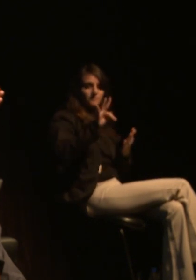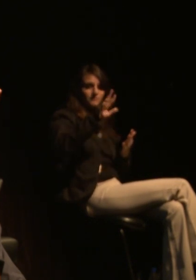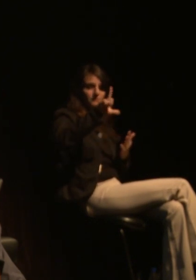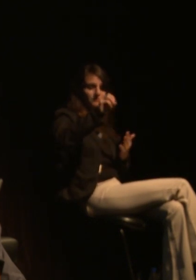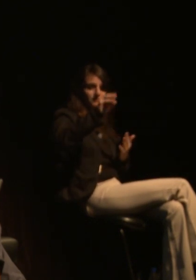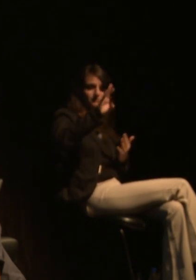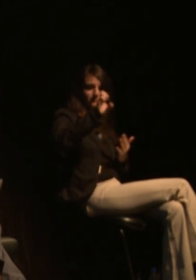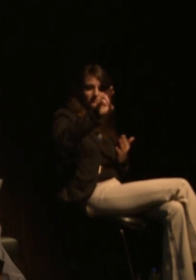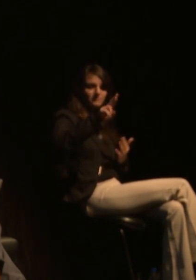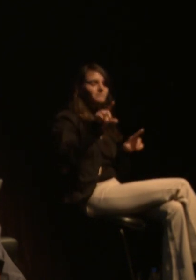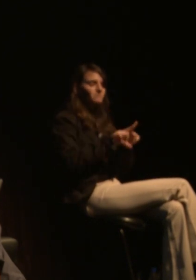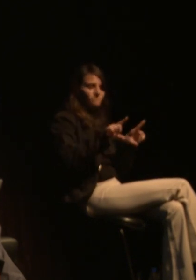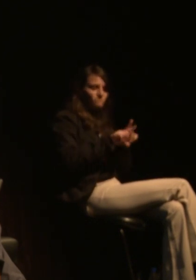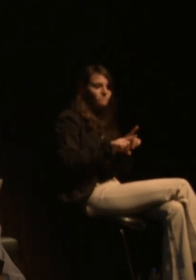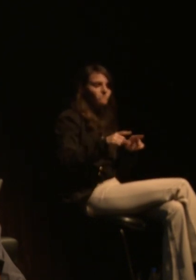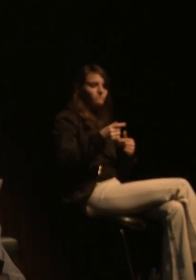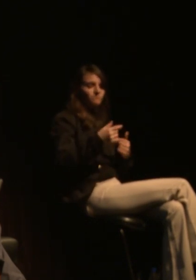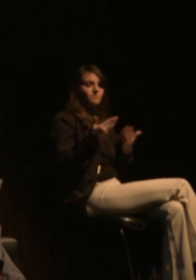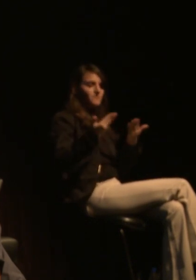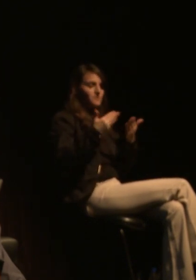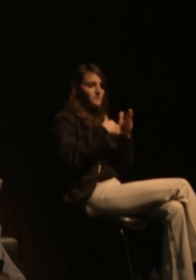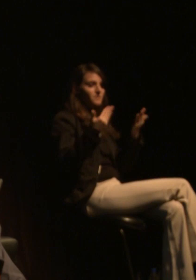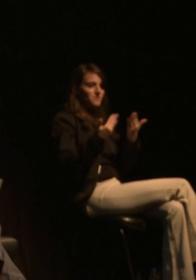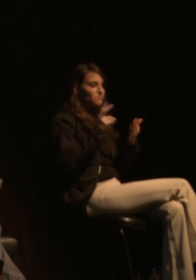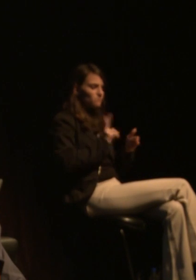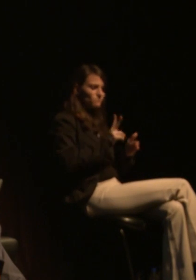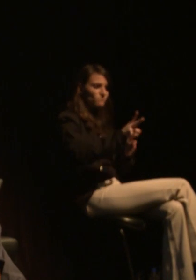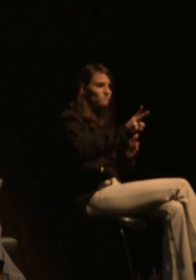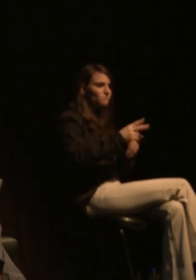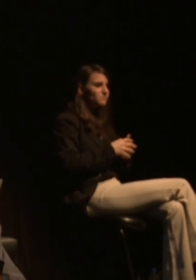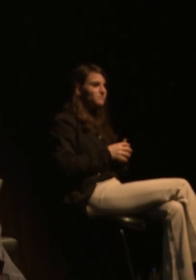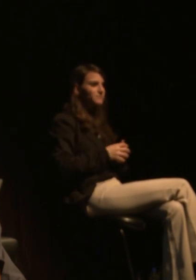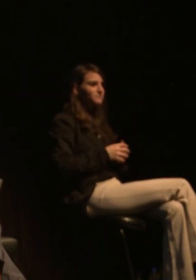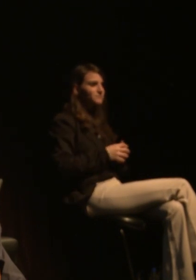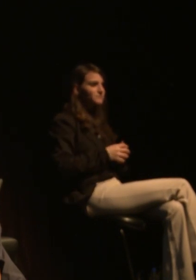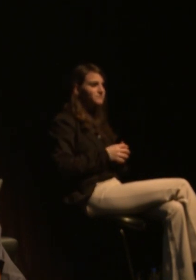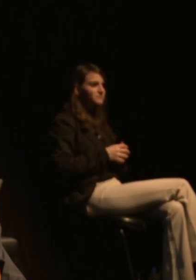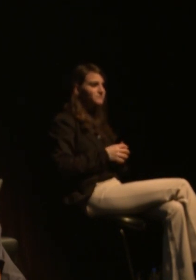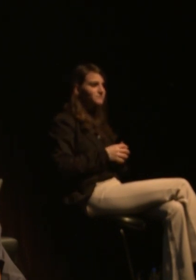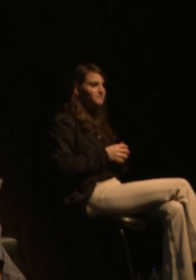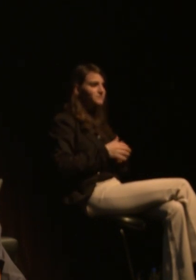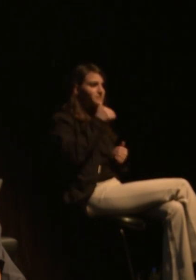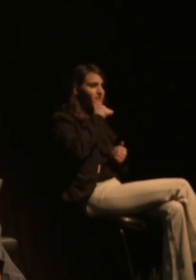Flaubert foi também. Madame Bovary até hoje eu tenho na minha cabeça. E as autoras? Hã? E